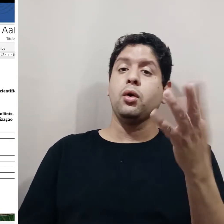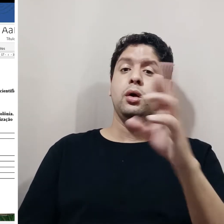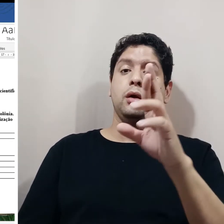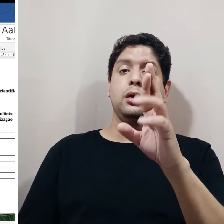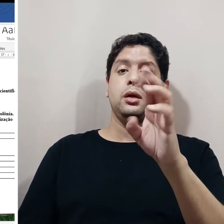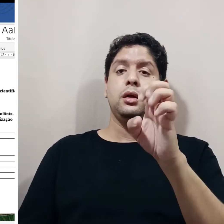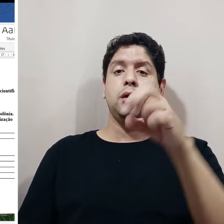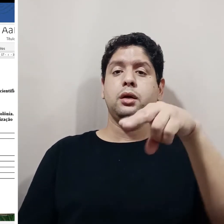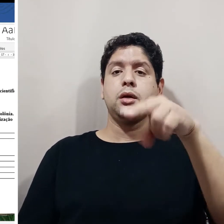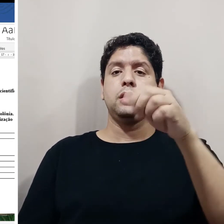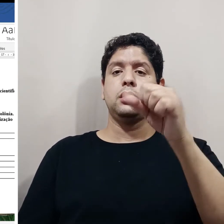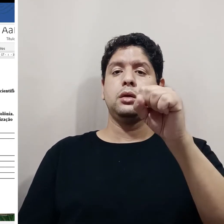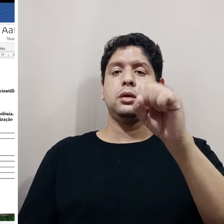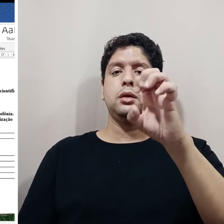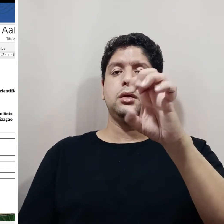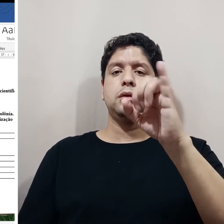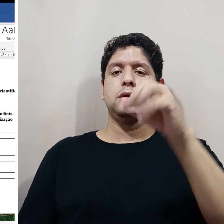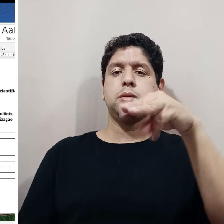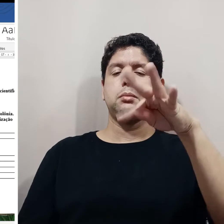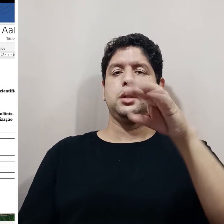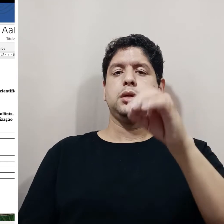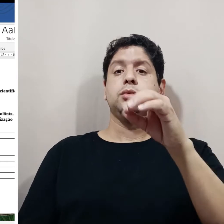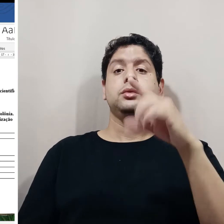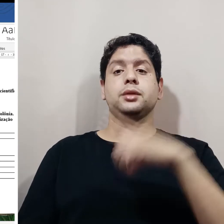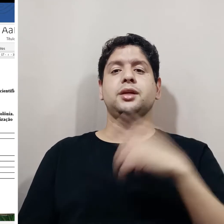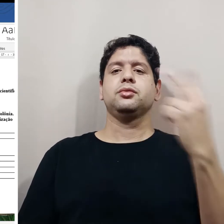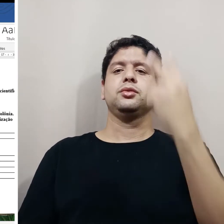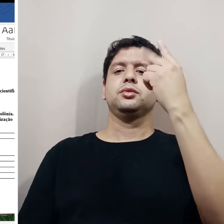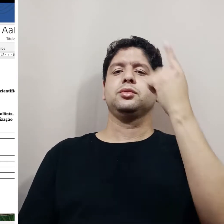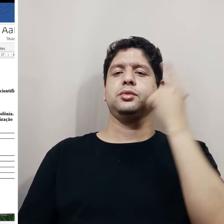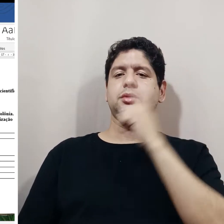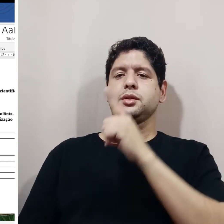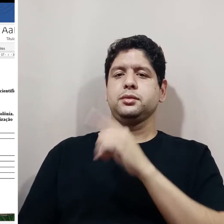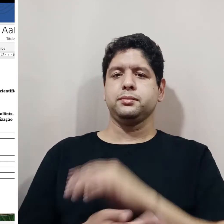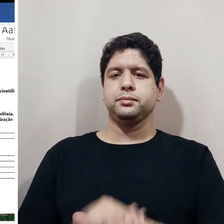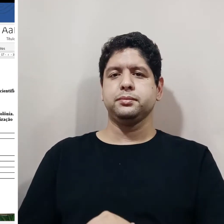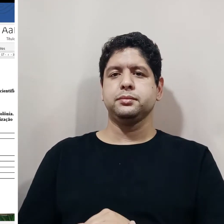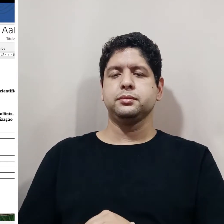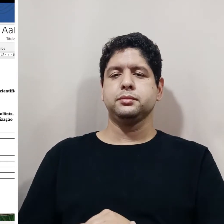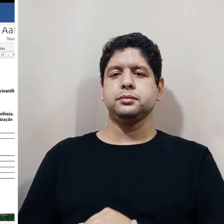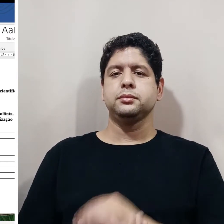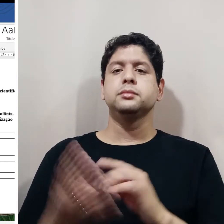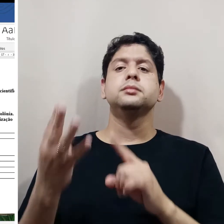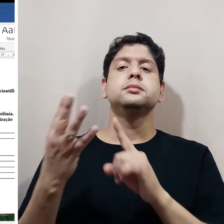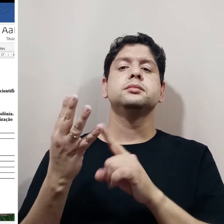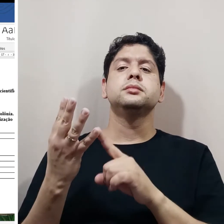Temos também aqui como característica importante, né, a inspiração